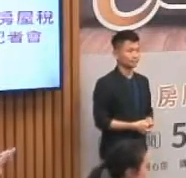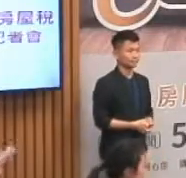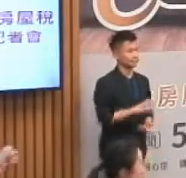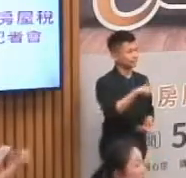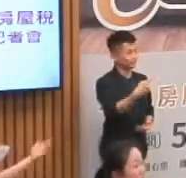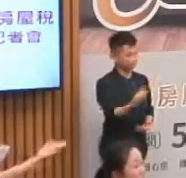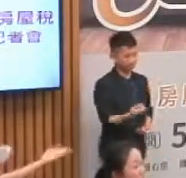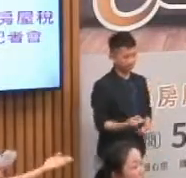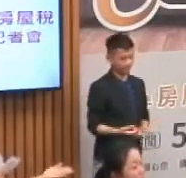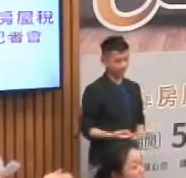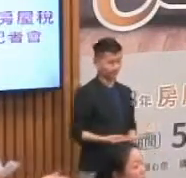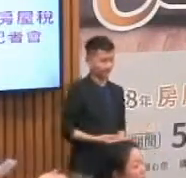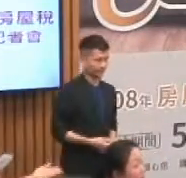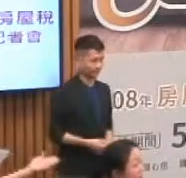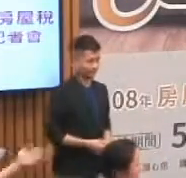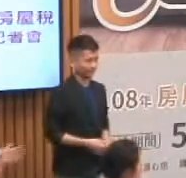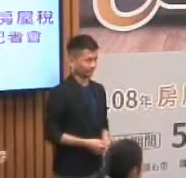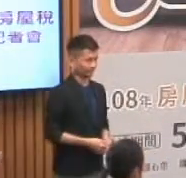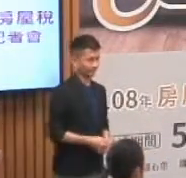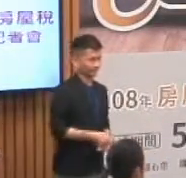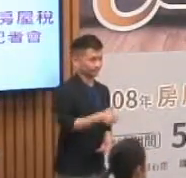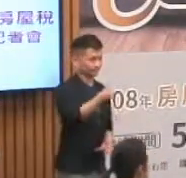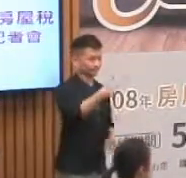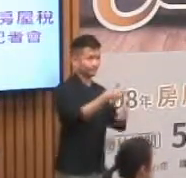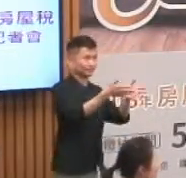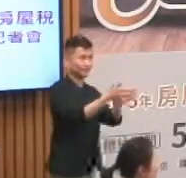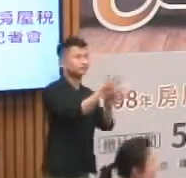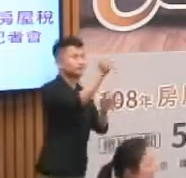接下来我们要欢迎谢组长。